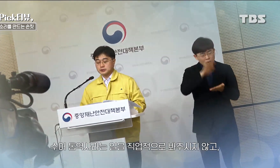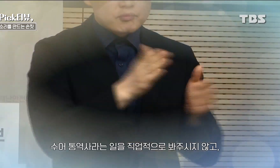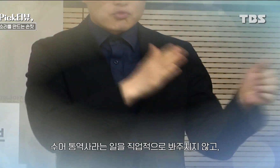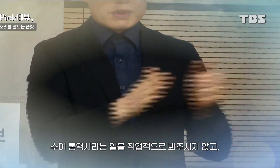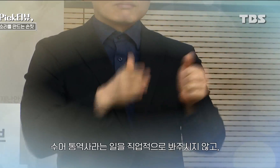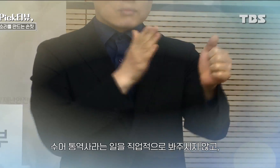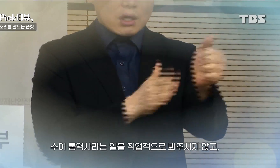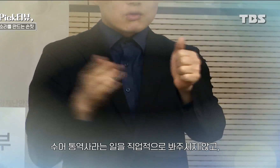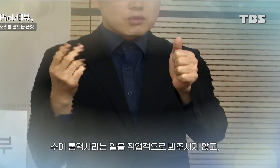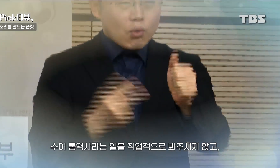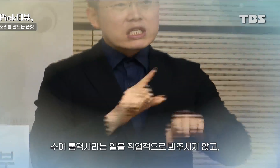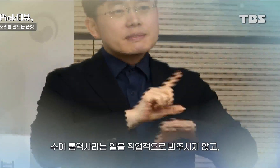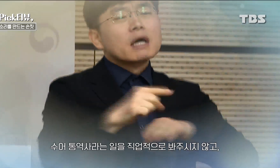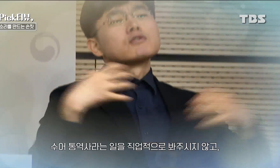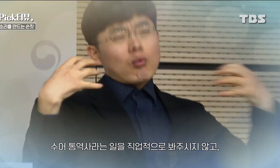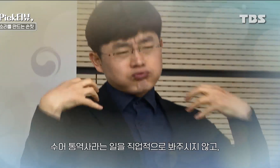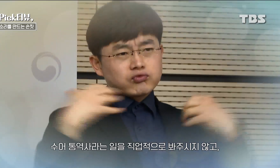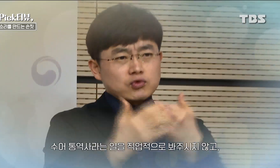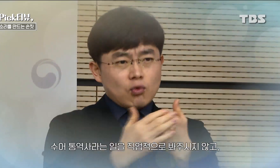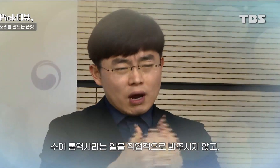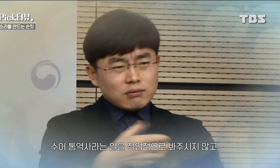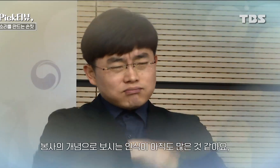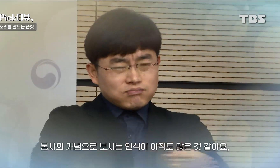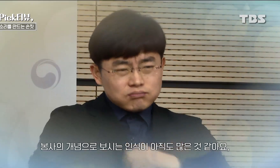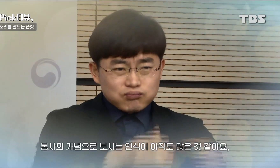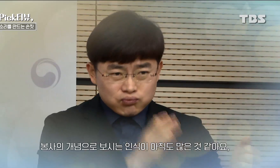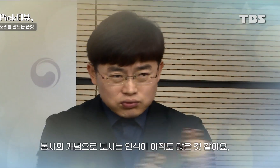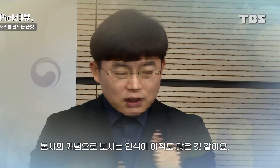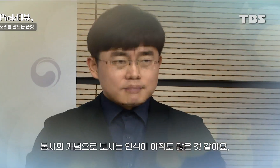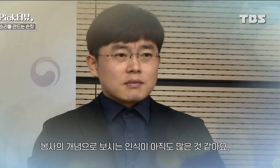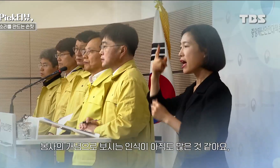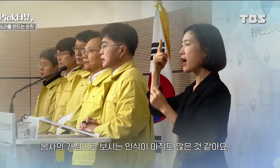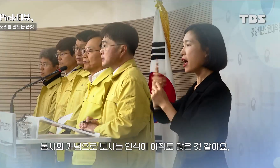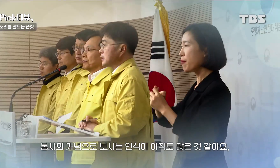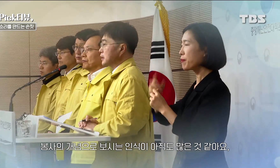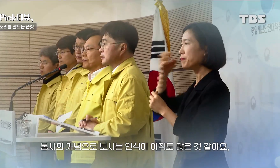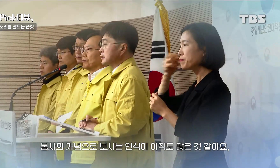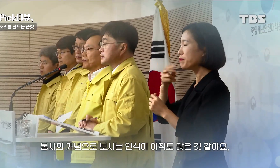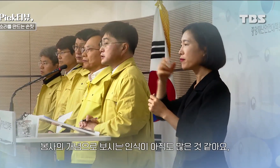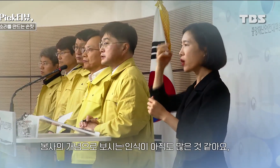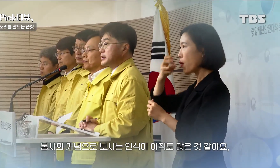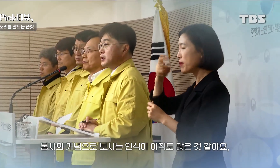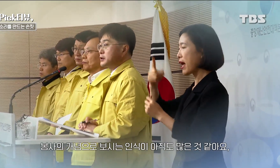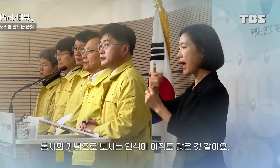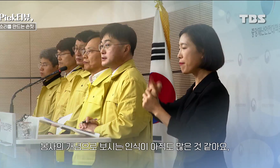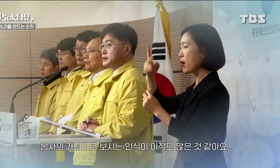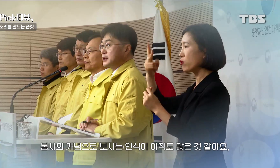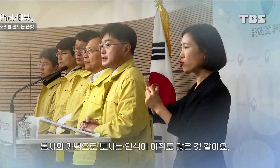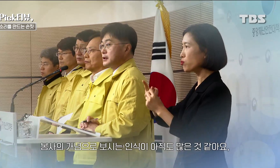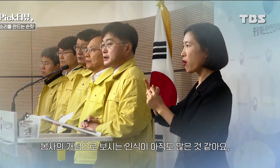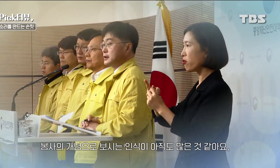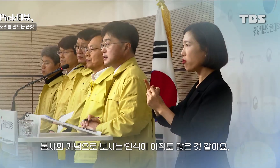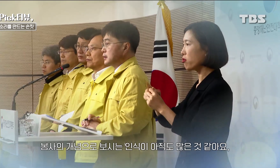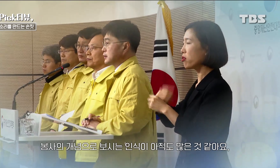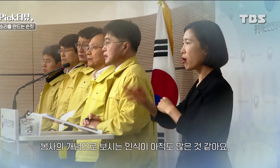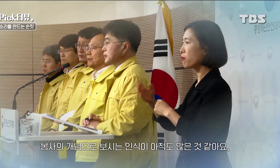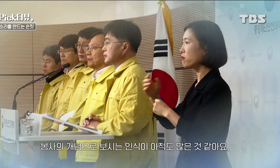일을 직업적으로 봐주시지 않고 봉사의 개념으로 보시는 인식이 아직도 많은 것 같아요. 16년이라는 제가 일을